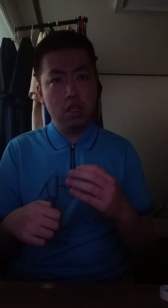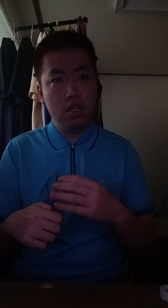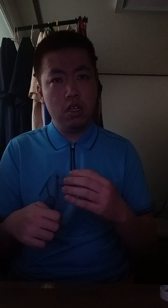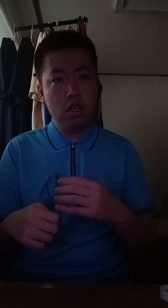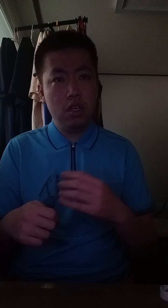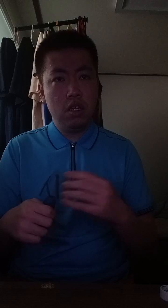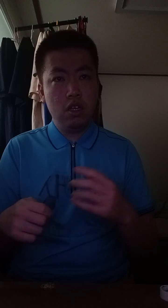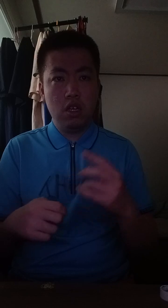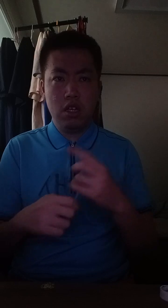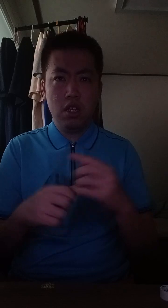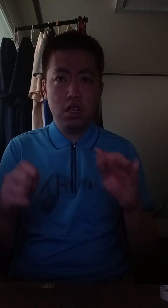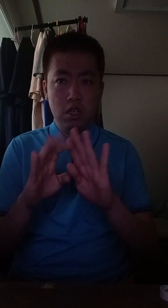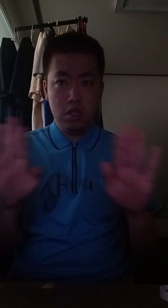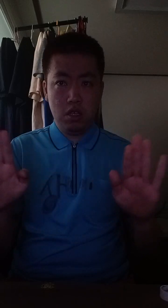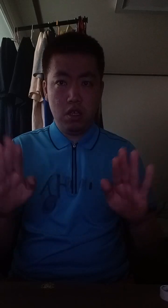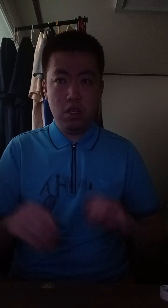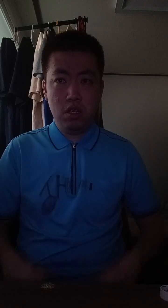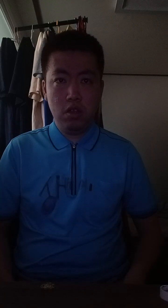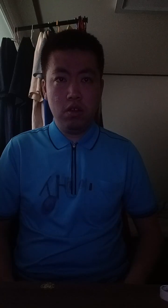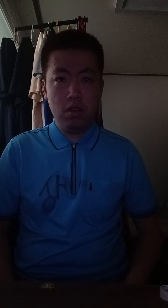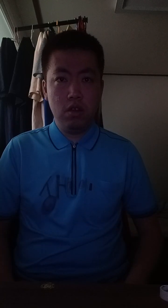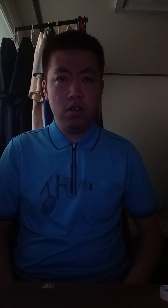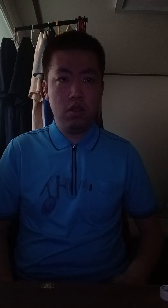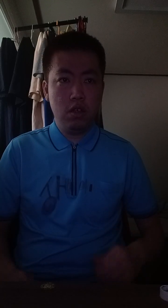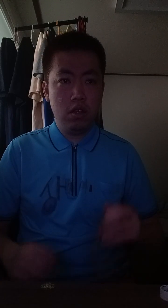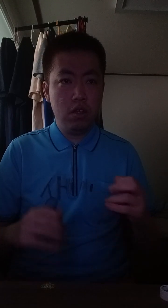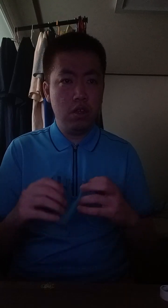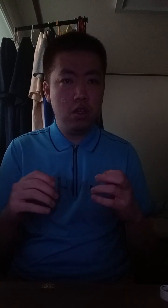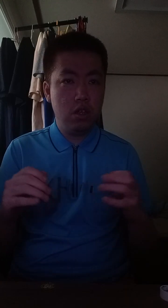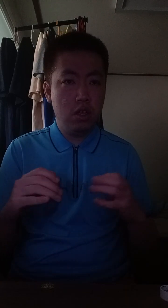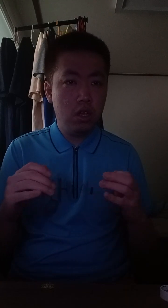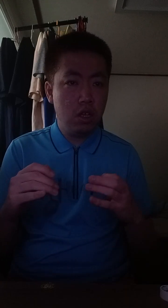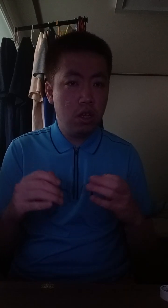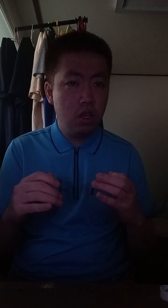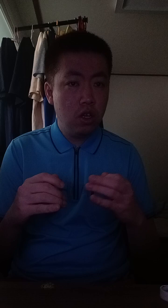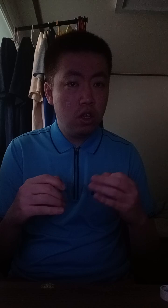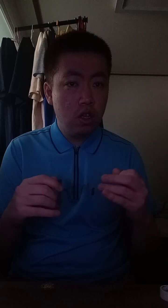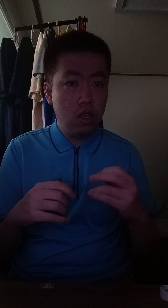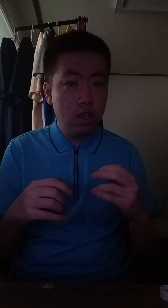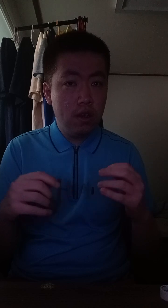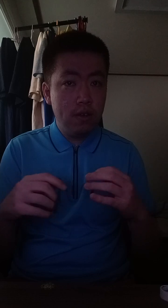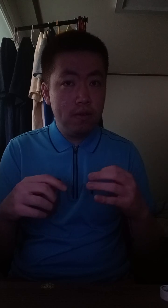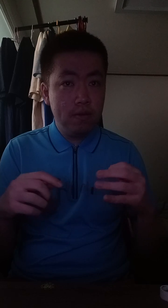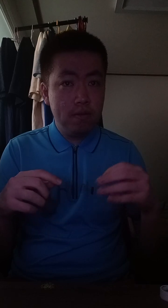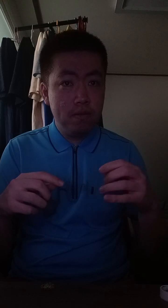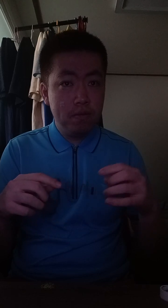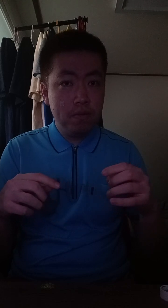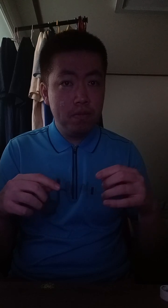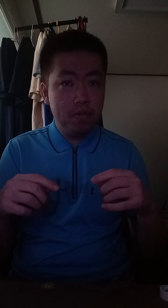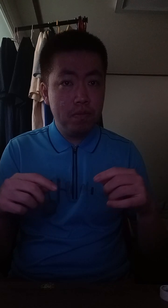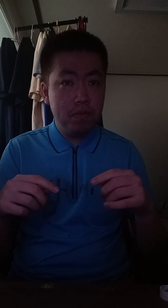배수구 덮개가 열려 있었습니다. 물놀이 시설 측은 사고 당시 배수구 덮개가 빠진 사실조차 모르고